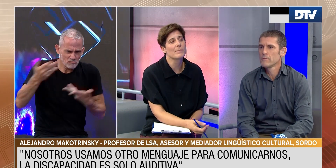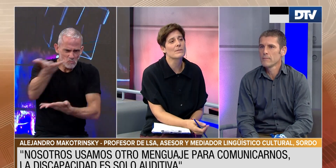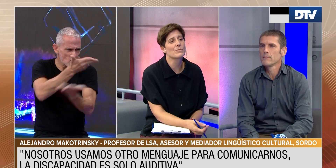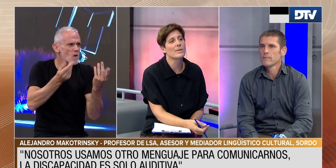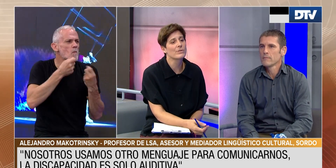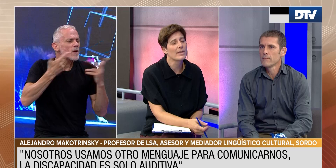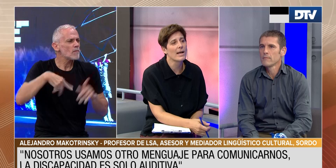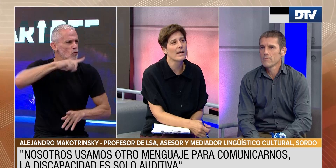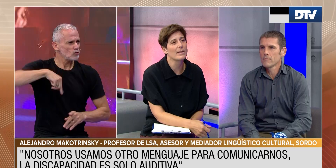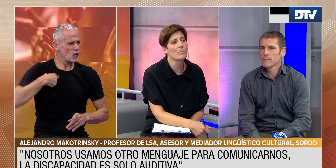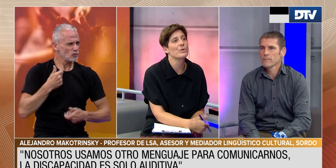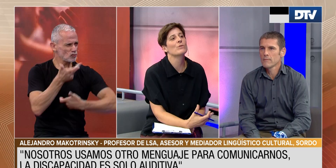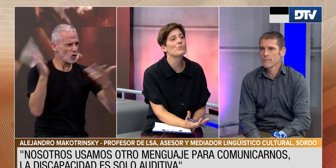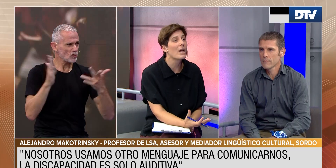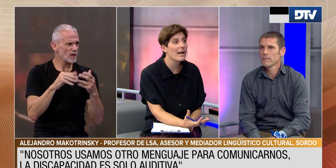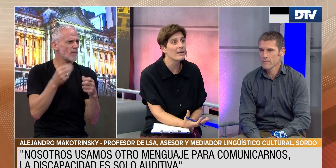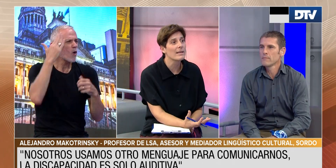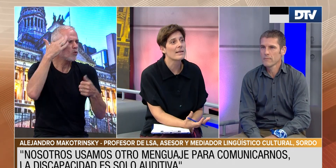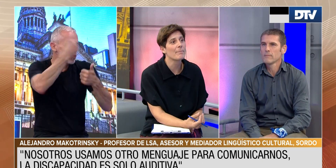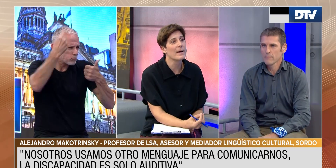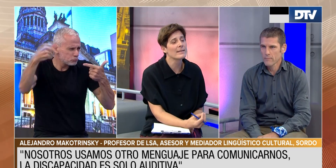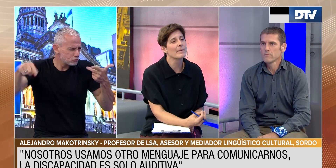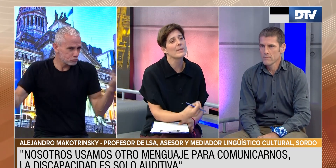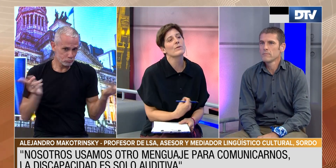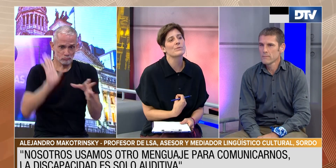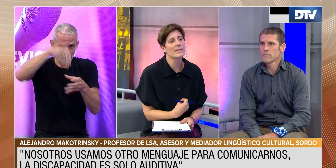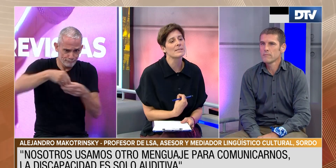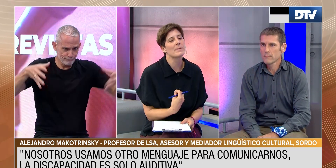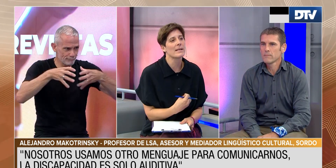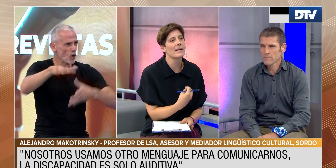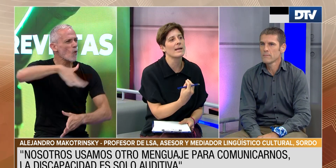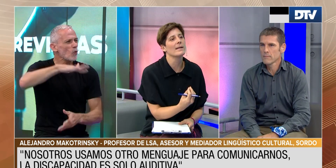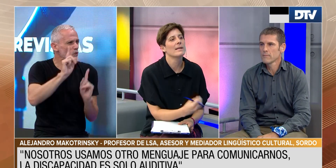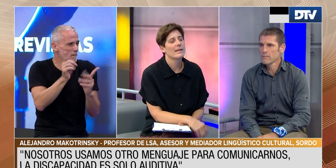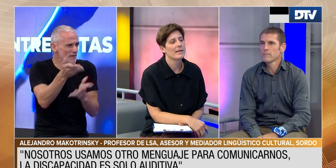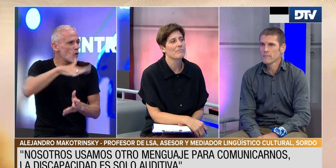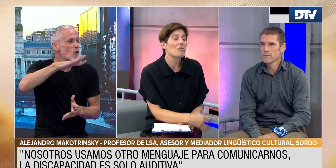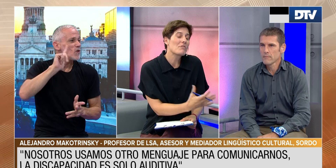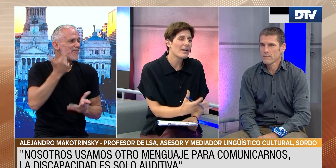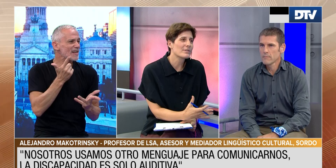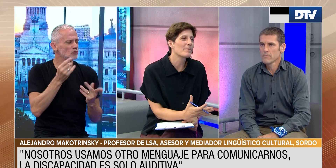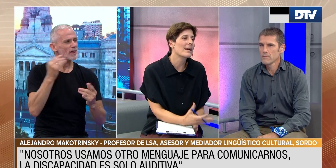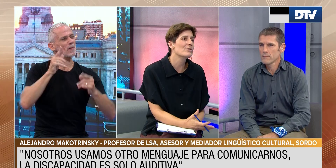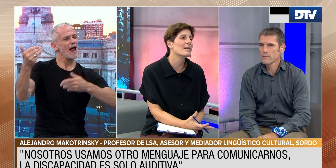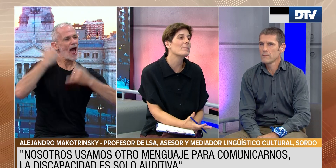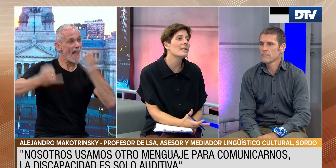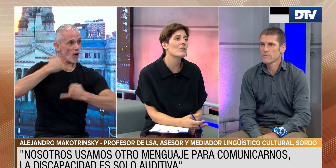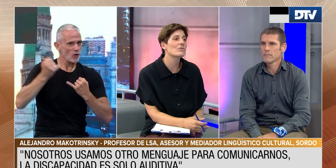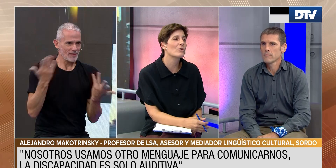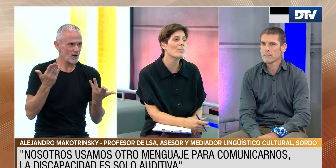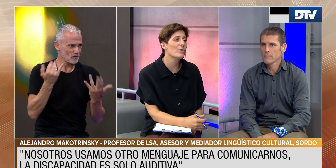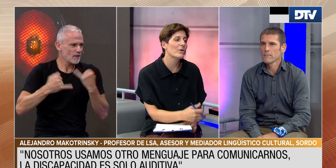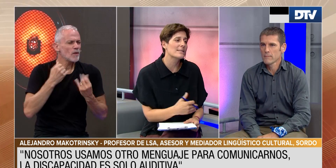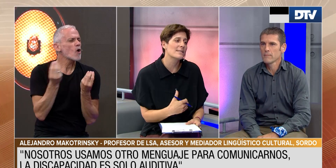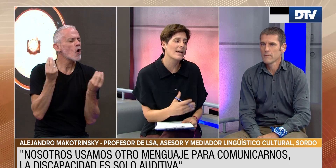por eso también somos una sociedad pluricultural y es parte también de lo que ustedes vienen a contarnos, a explicarnos, a